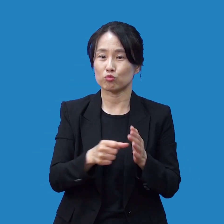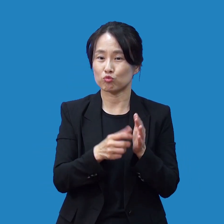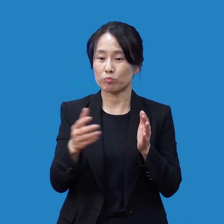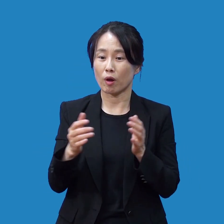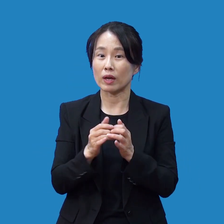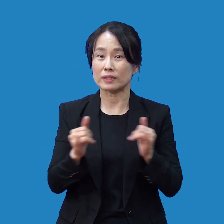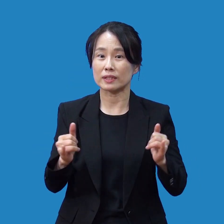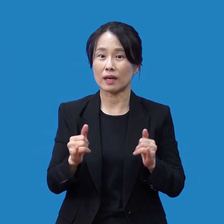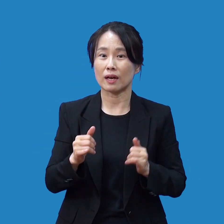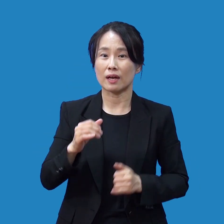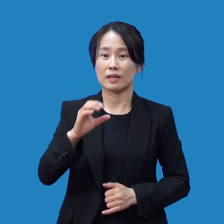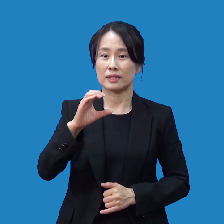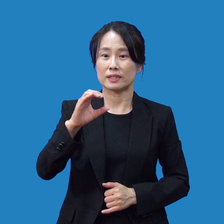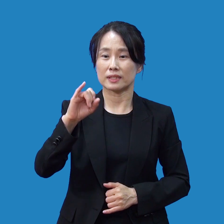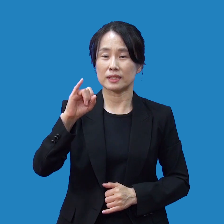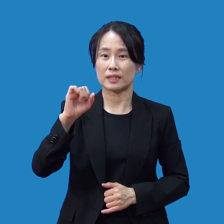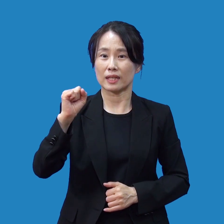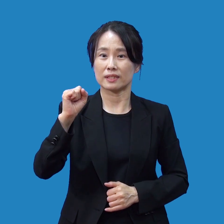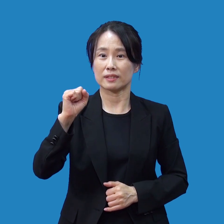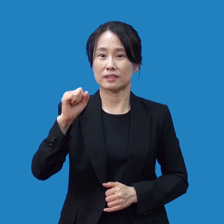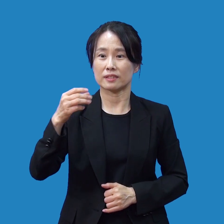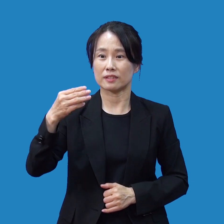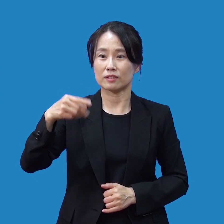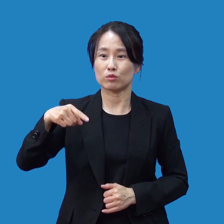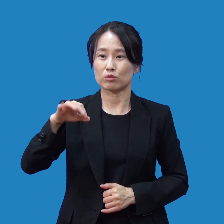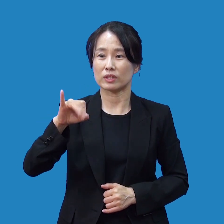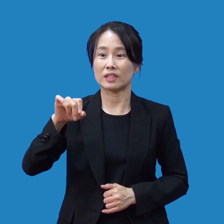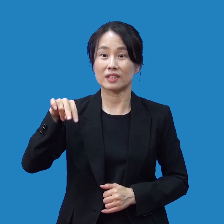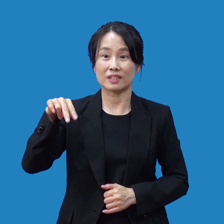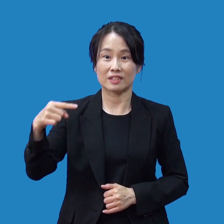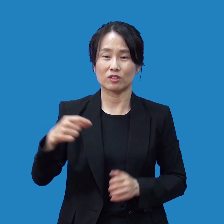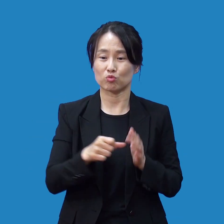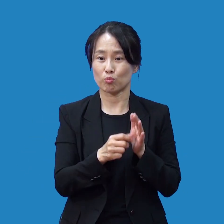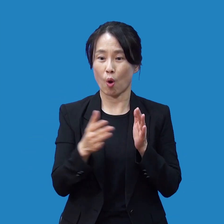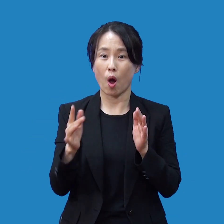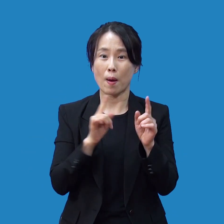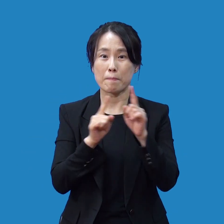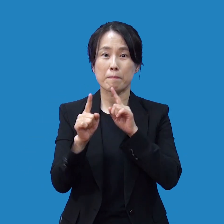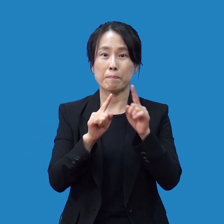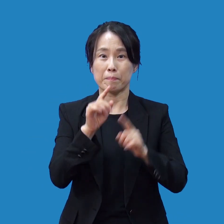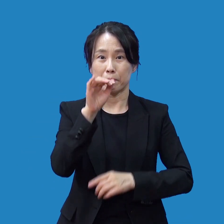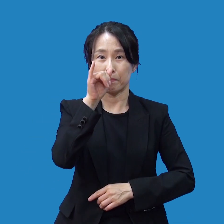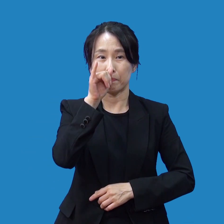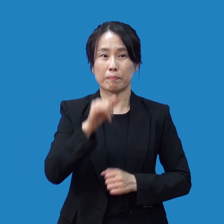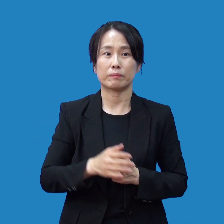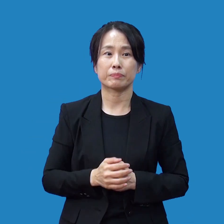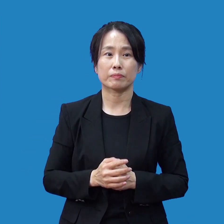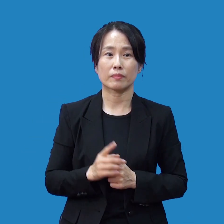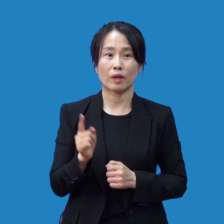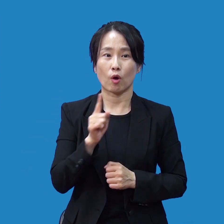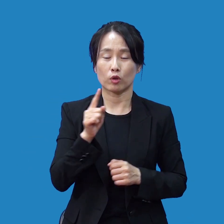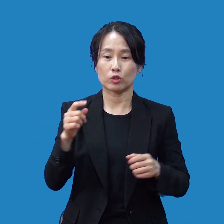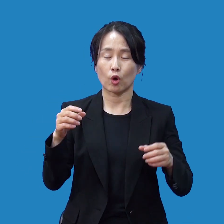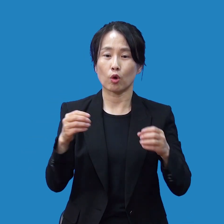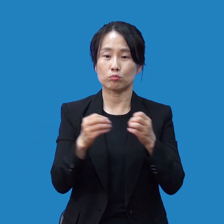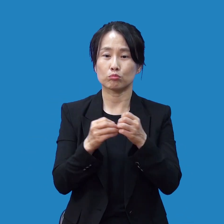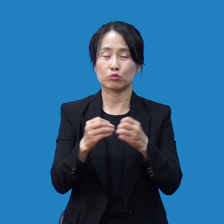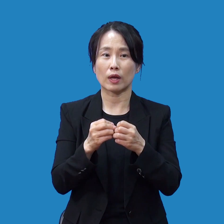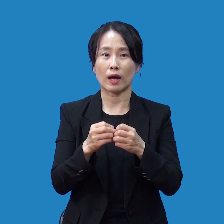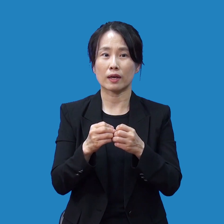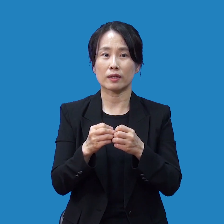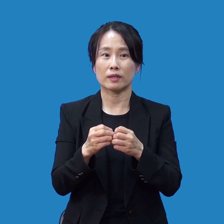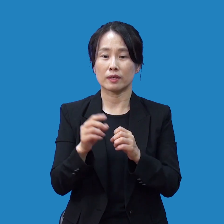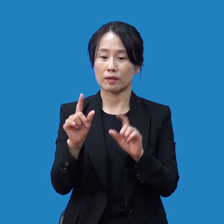참 이분의 말이 자주 인용이 되는데요. 유명했던 한 말이 있습니다. 어떤 문학 작품을 대할 때